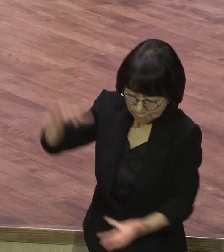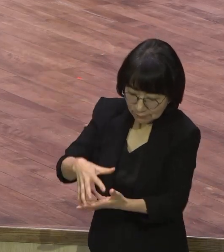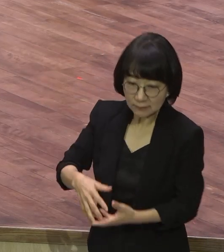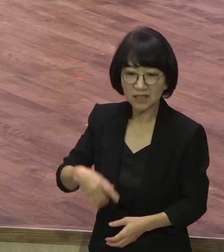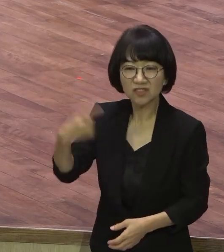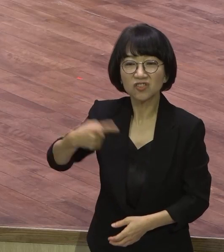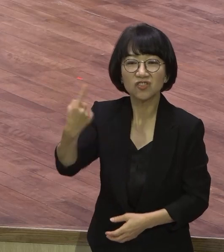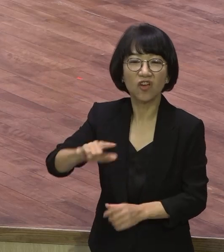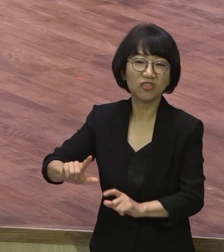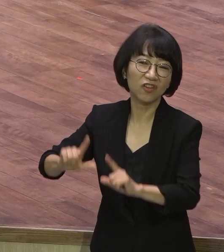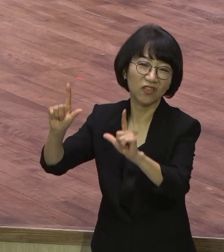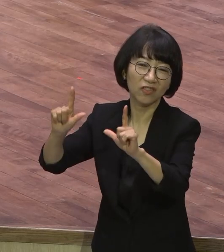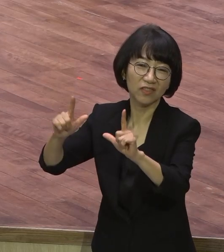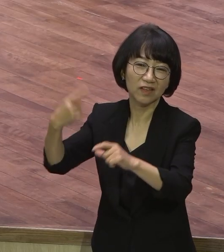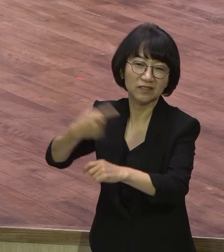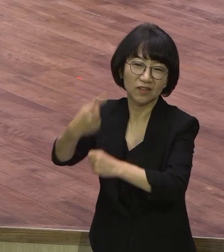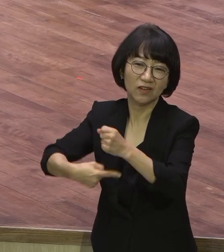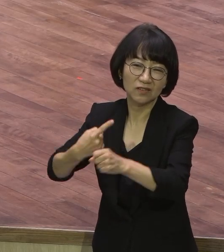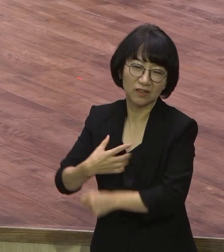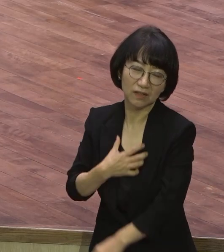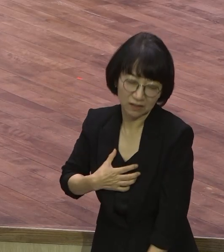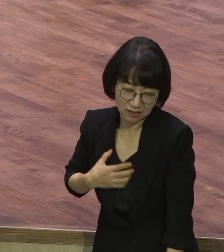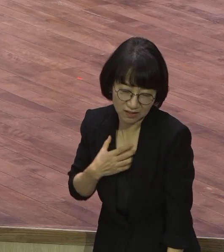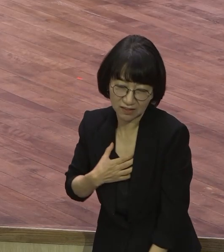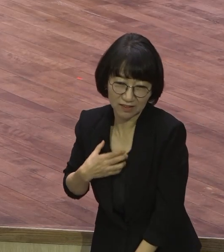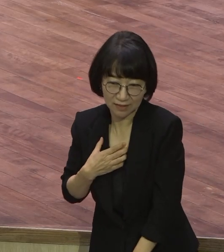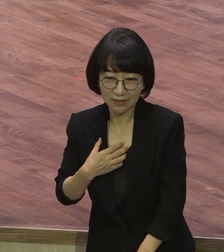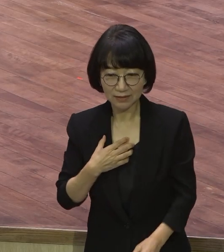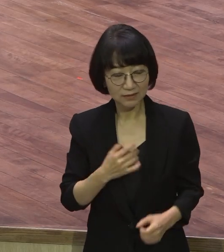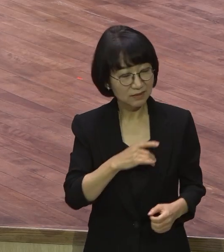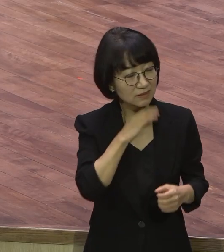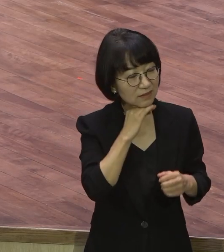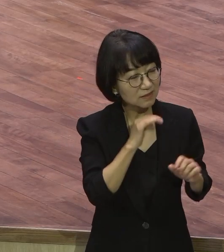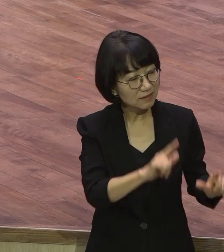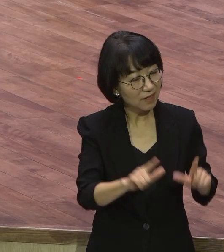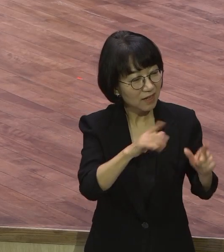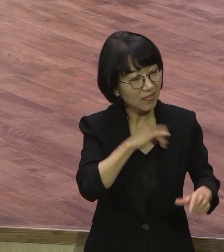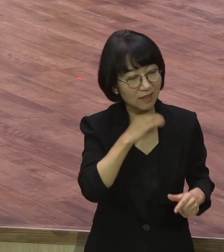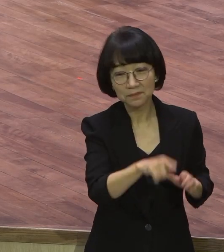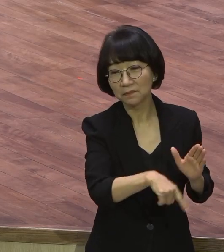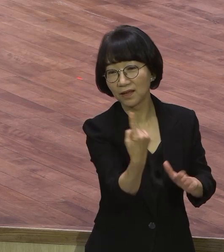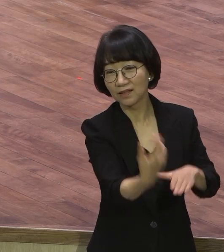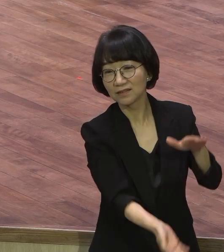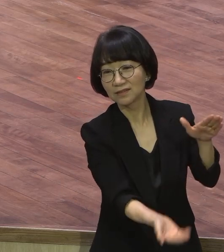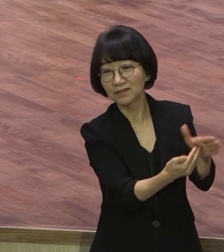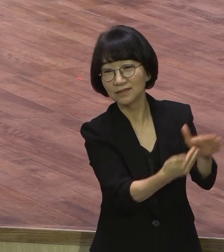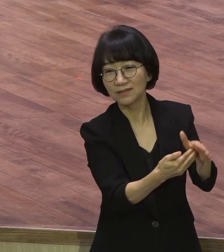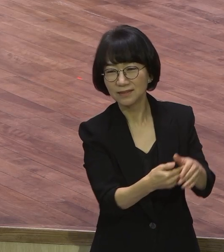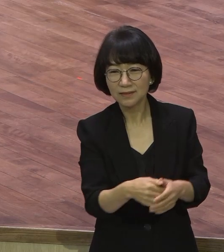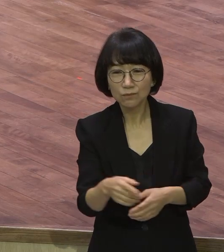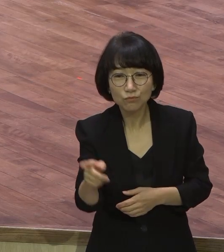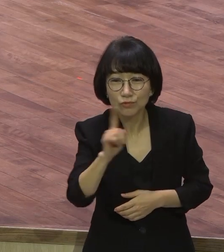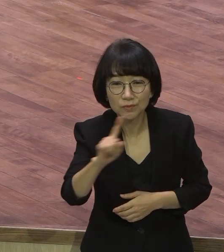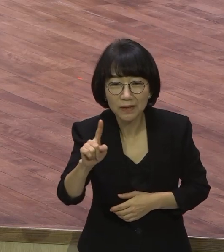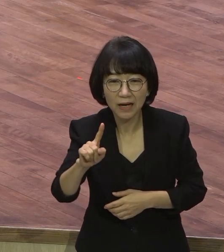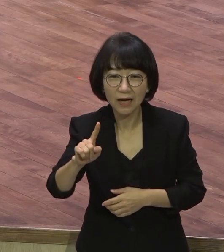못 살면서 천년 근심을 가지고 살아. 그만큼 대부분의 사람들이 모여 부정적